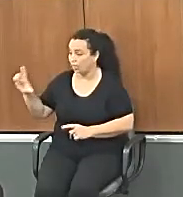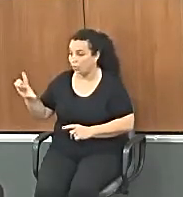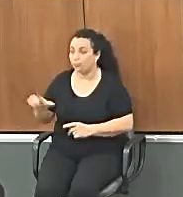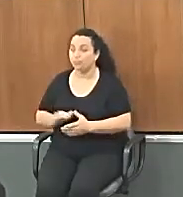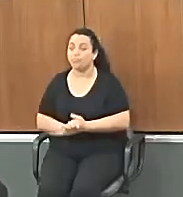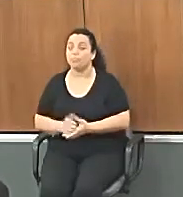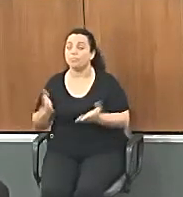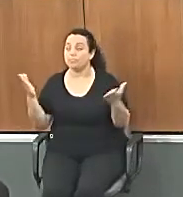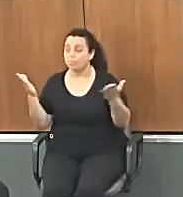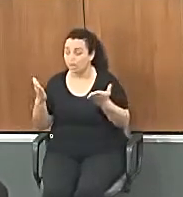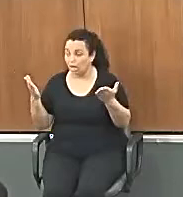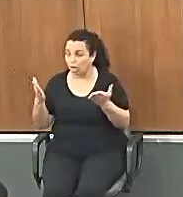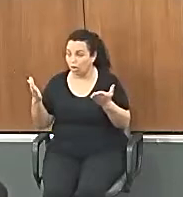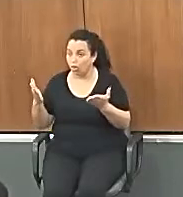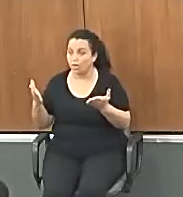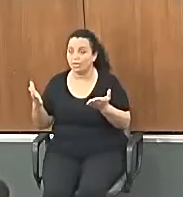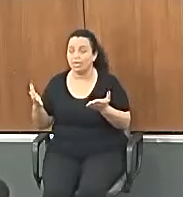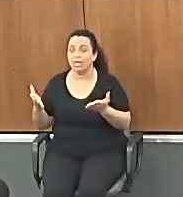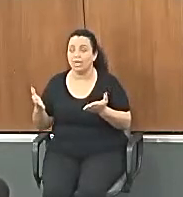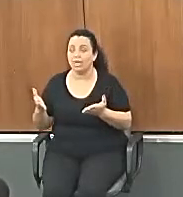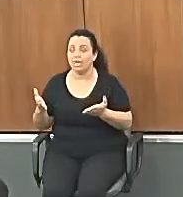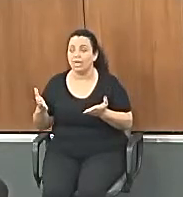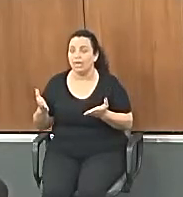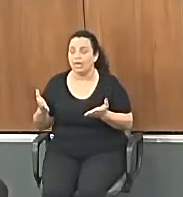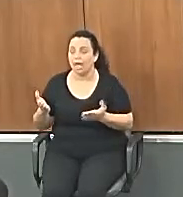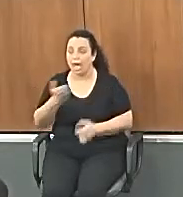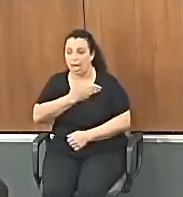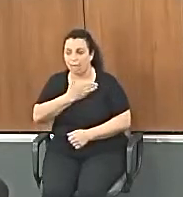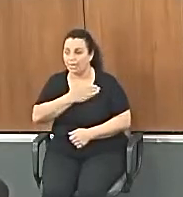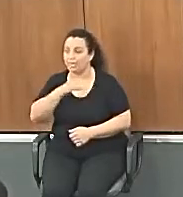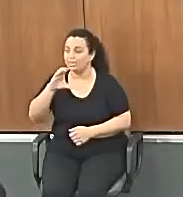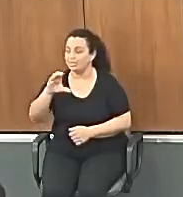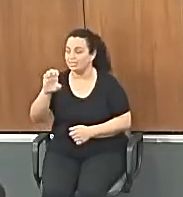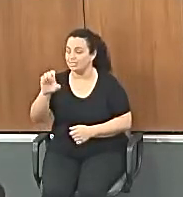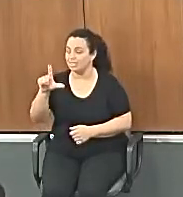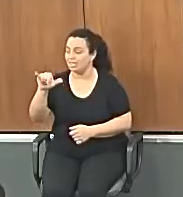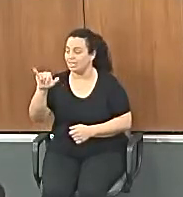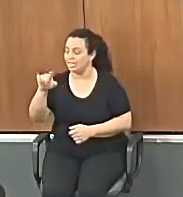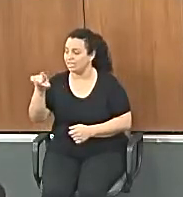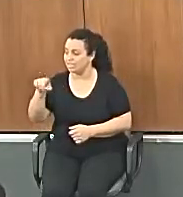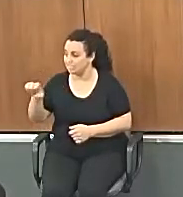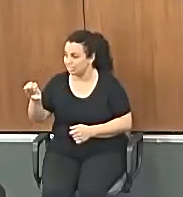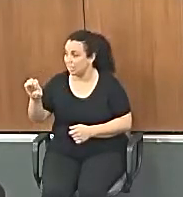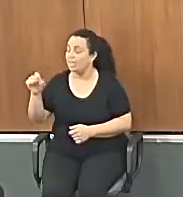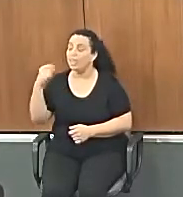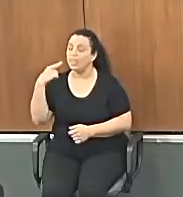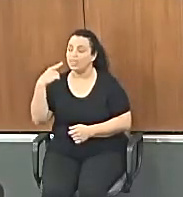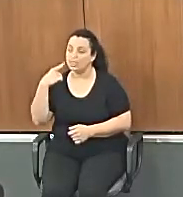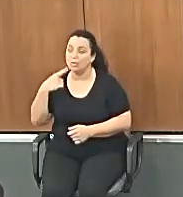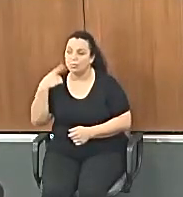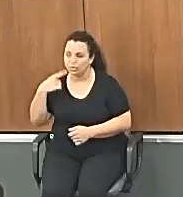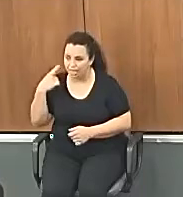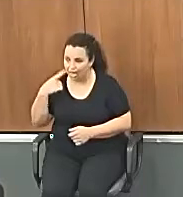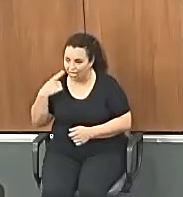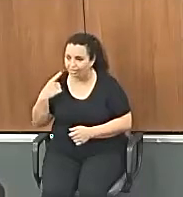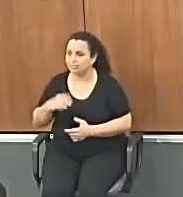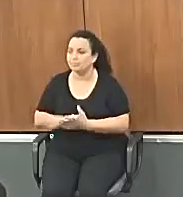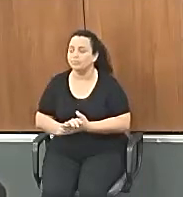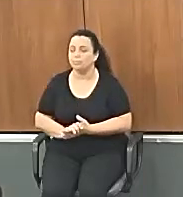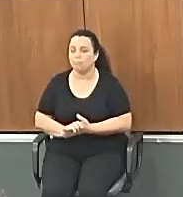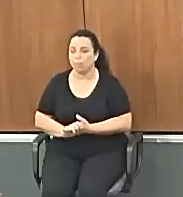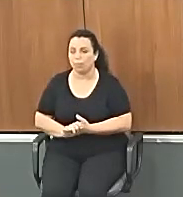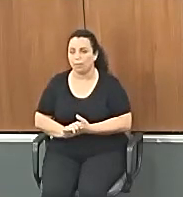passar a palavra agora para colegas deputados elise laviola que se faz presente para suas considerações iniciais